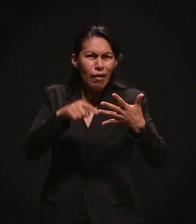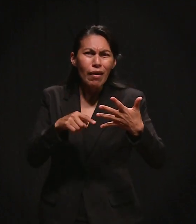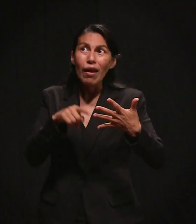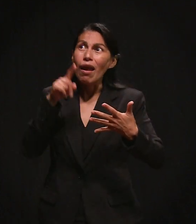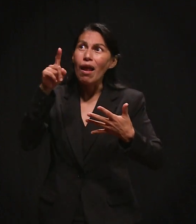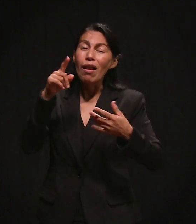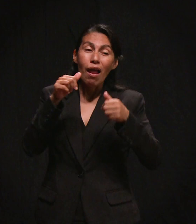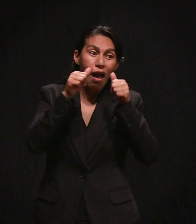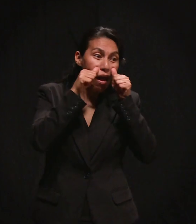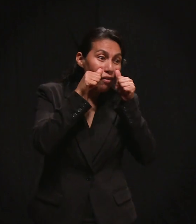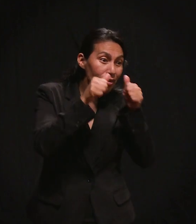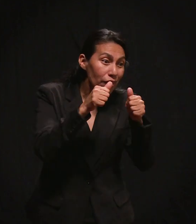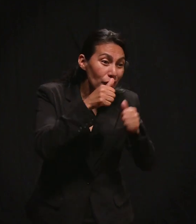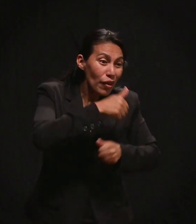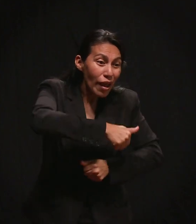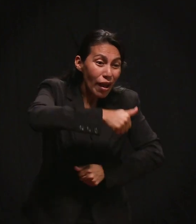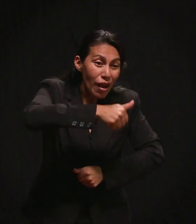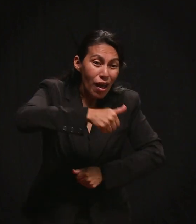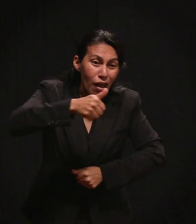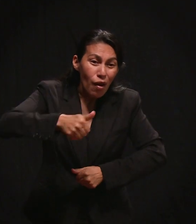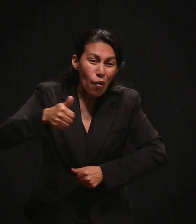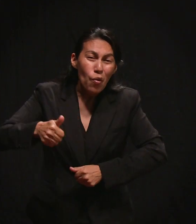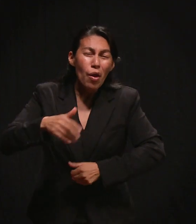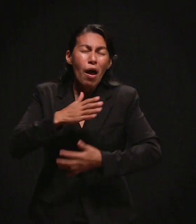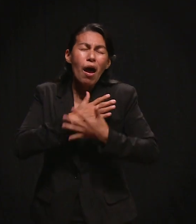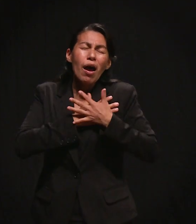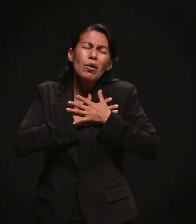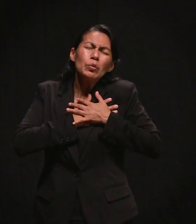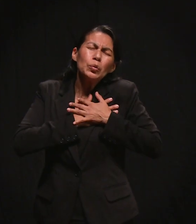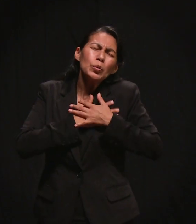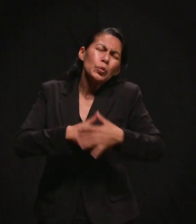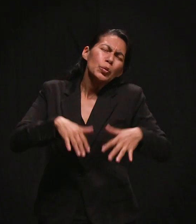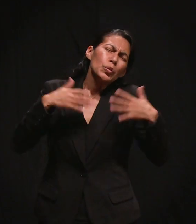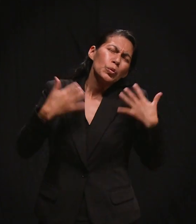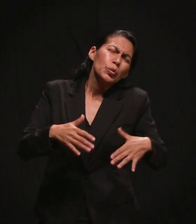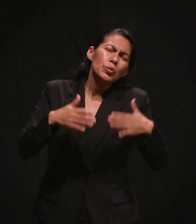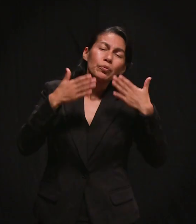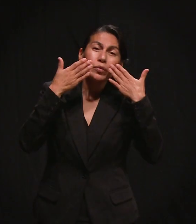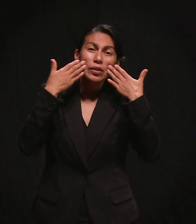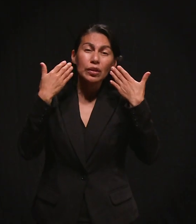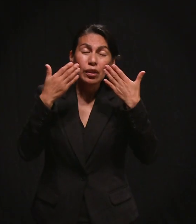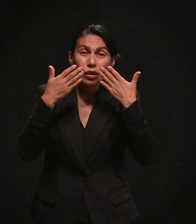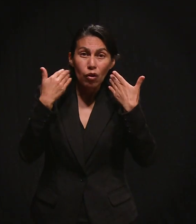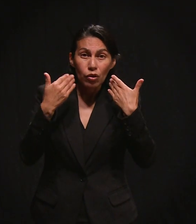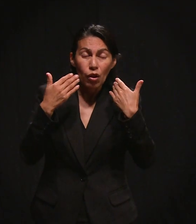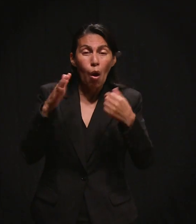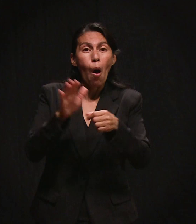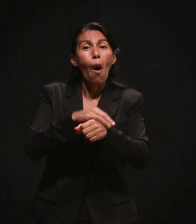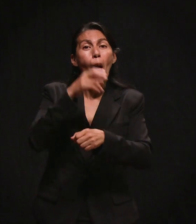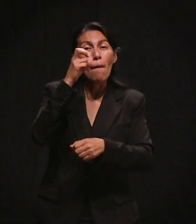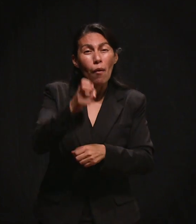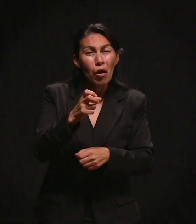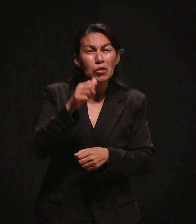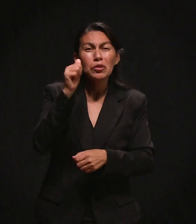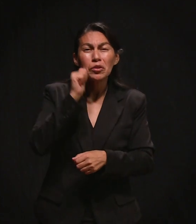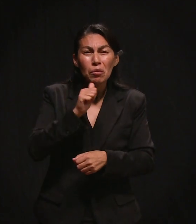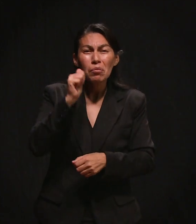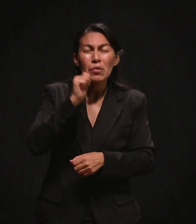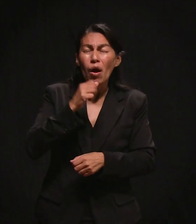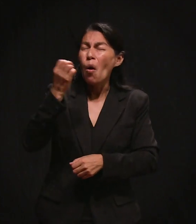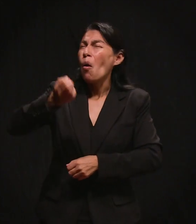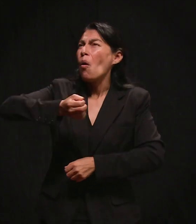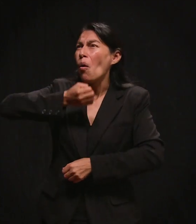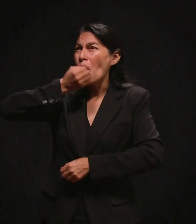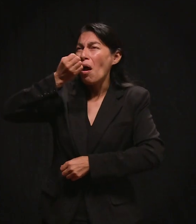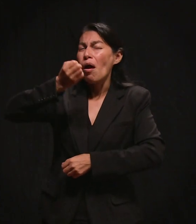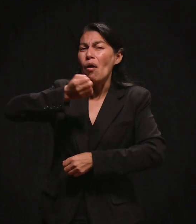compasivo y misericordioso. Por eso siempre debemos acudir a Él en oración. Amén. Con la confianza de un hijo con